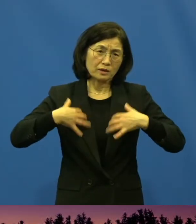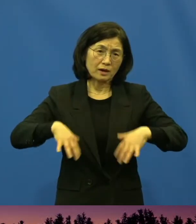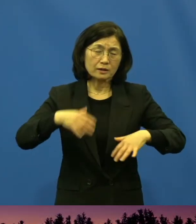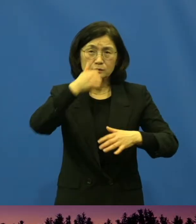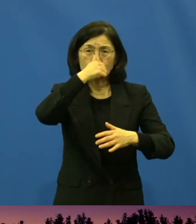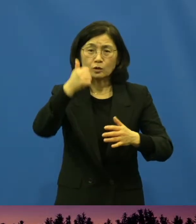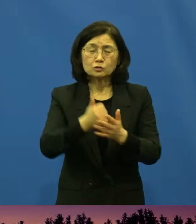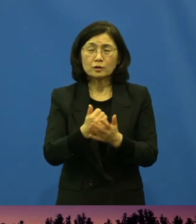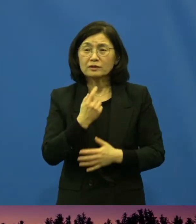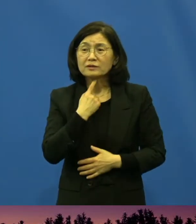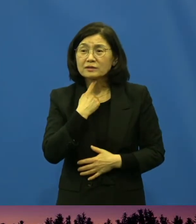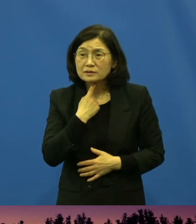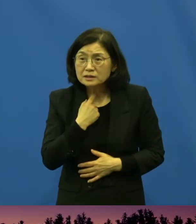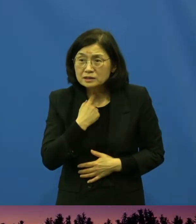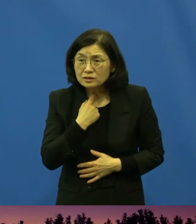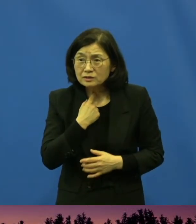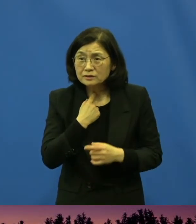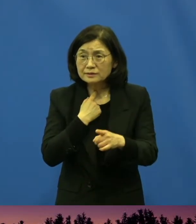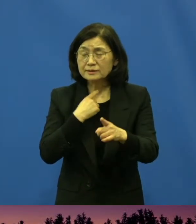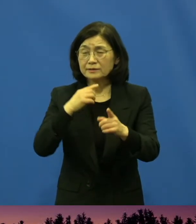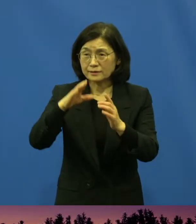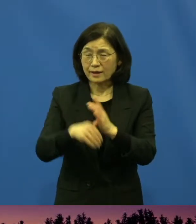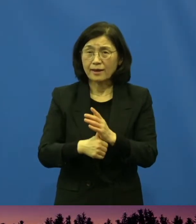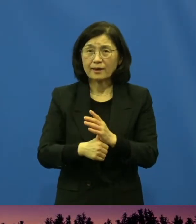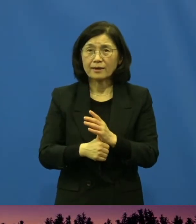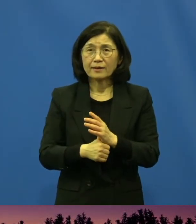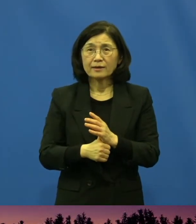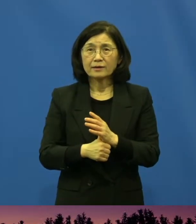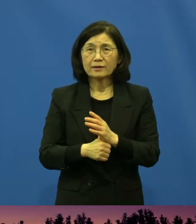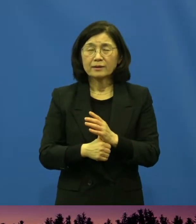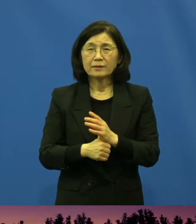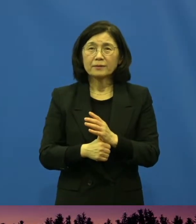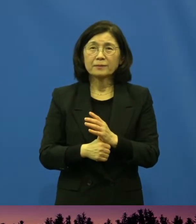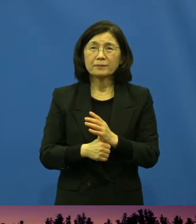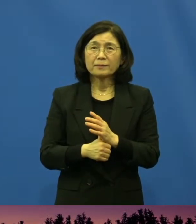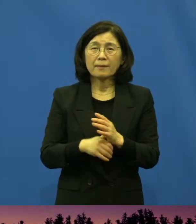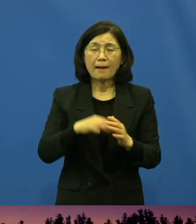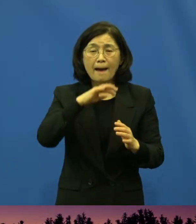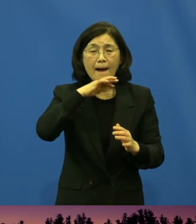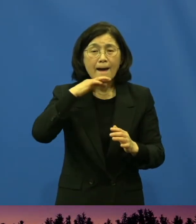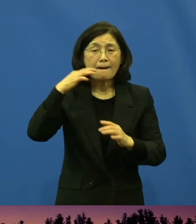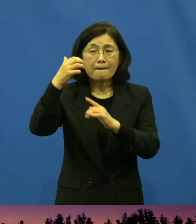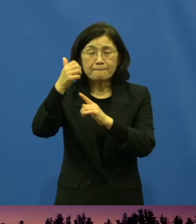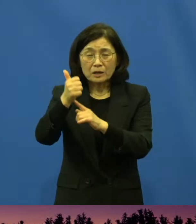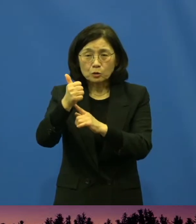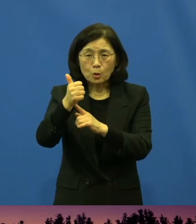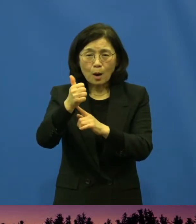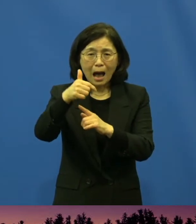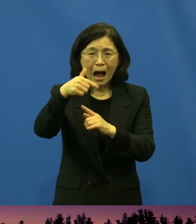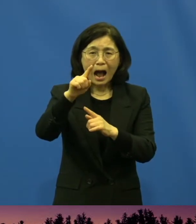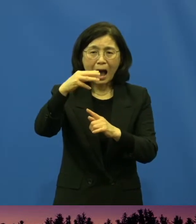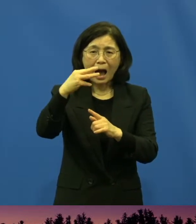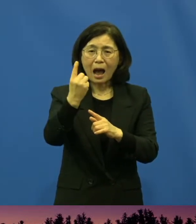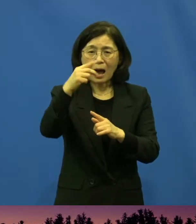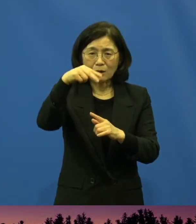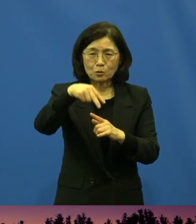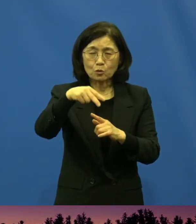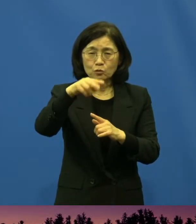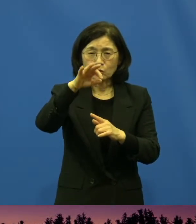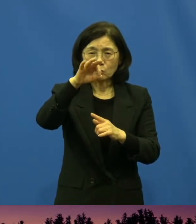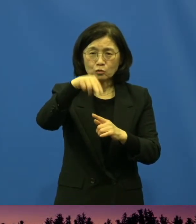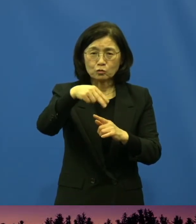이렇게 표면적으로 보면 동일한 가룟유다나 베드로가 동일한 죄처럼 보이지만 안으로 들어가면 전혀 다른 성격인데 하나님이